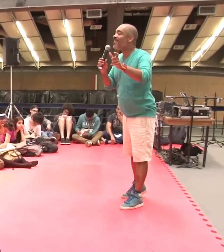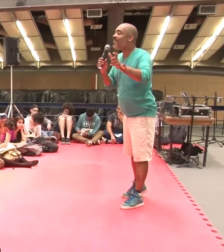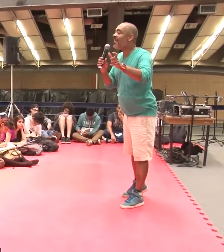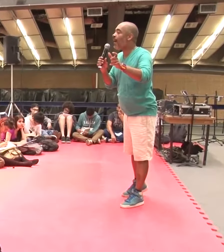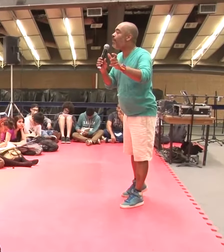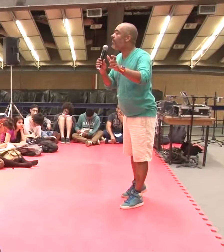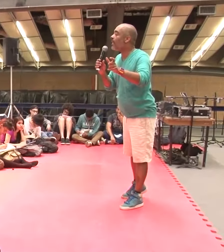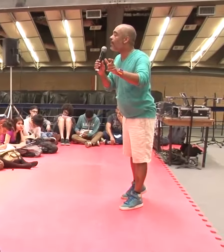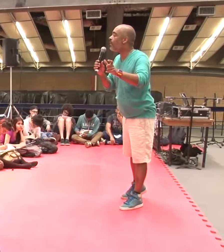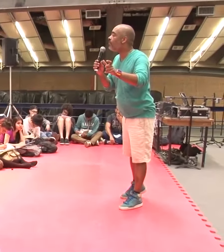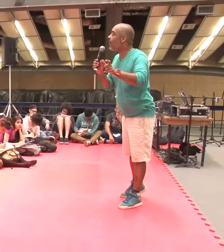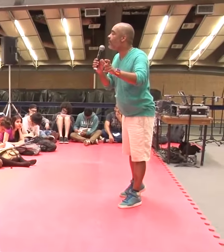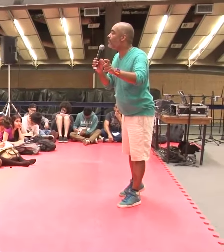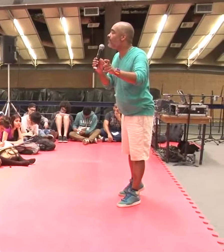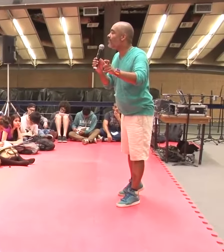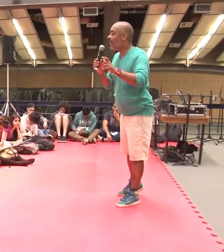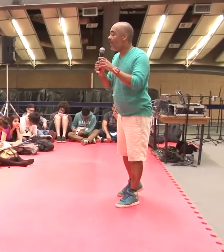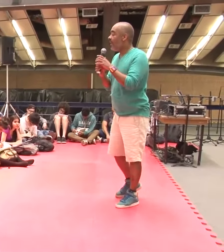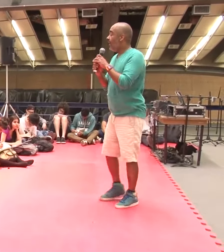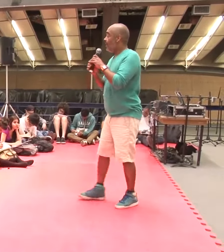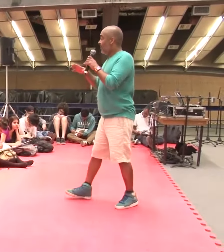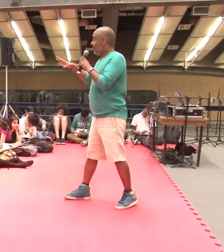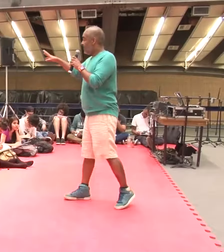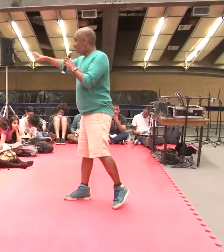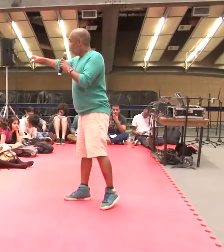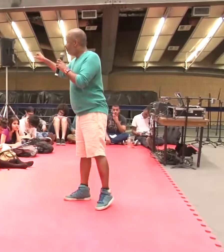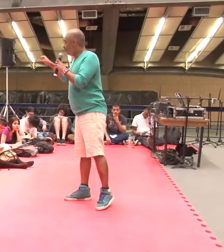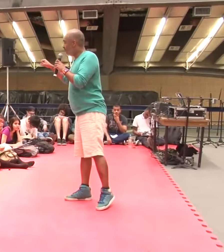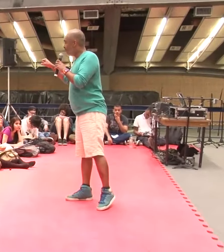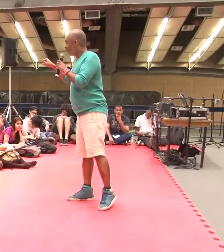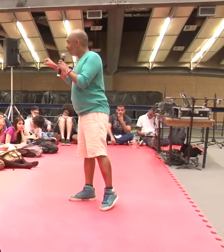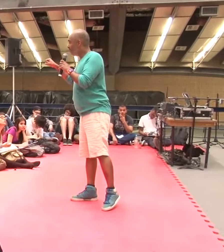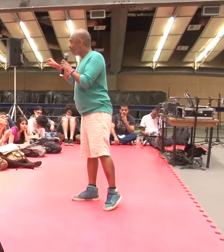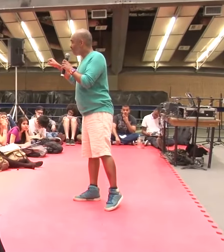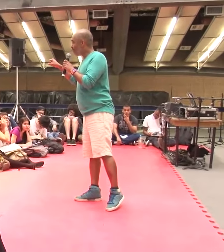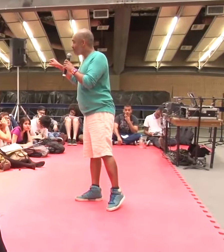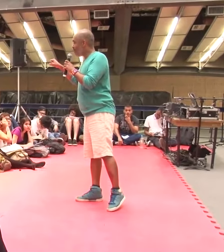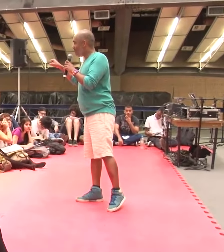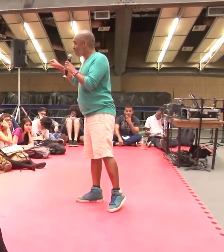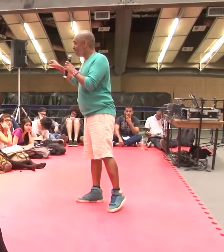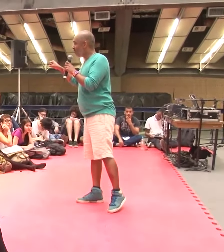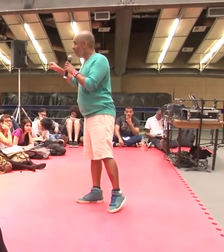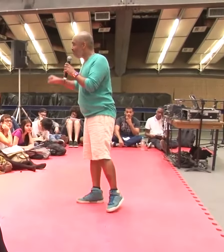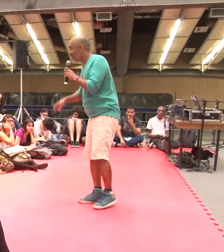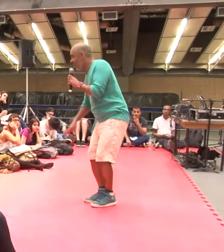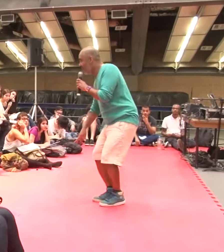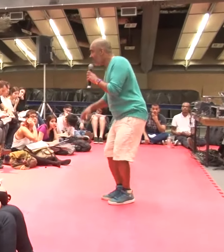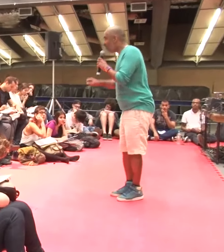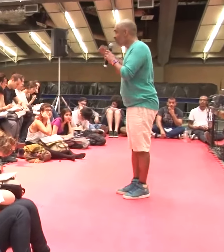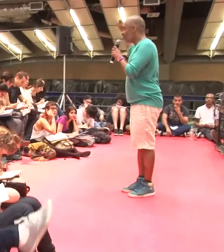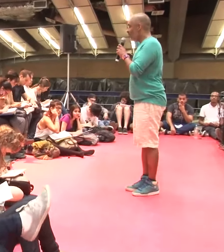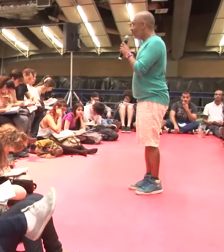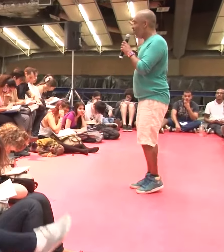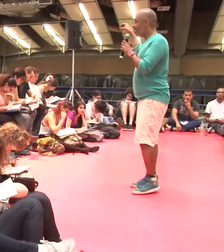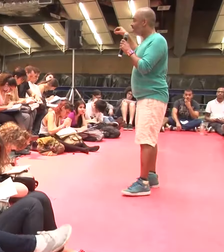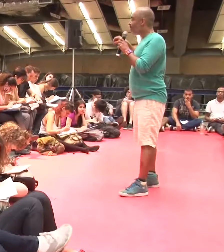mecanicista apontada pelo naturalismo. Sai um, o que eu faço com a peça que tem defeito?